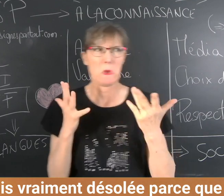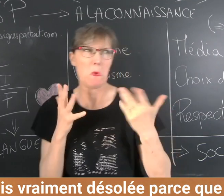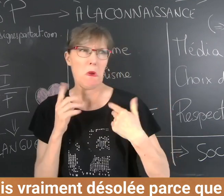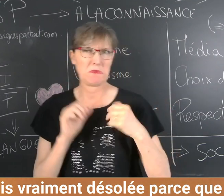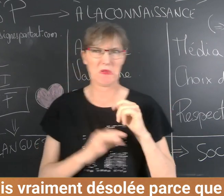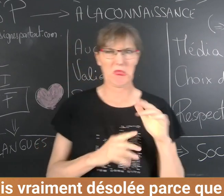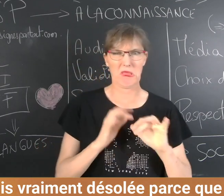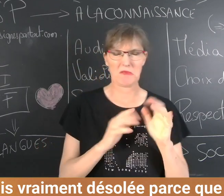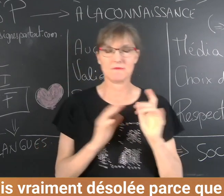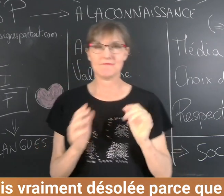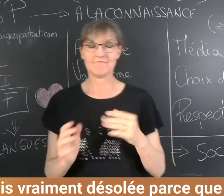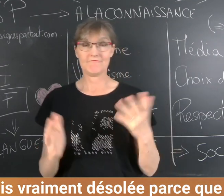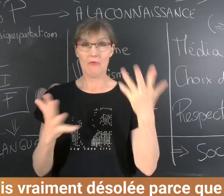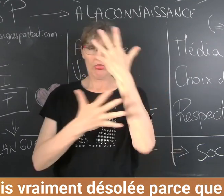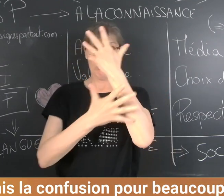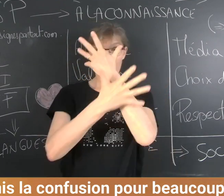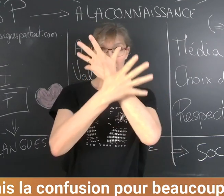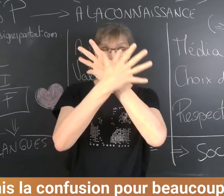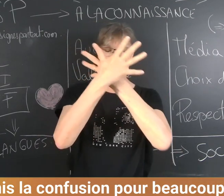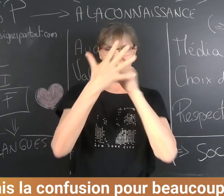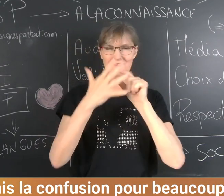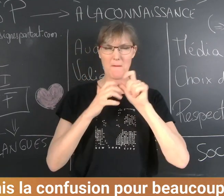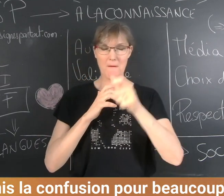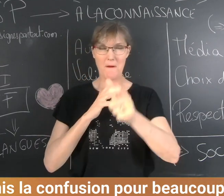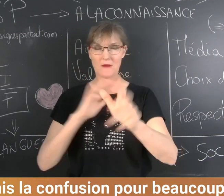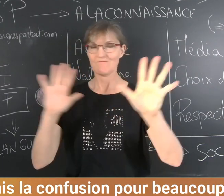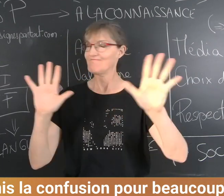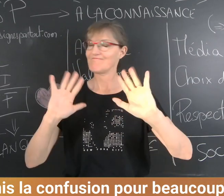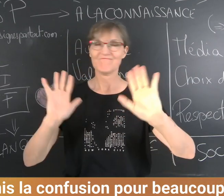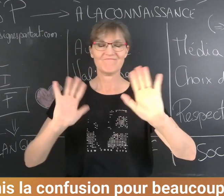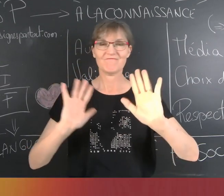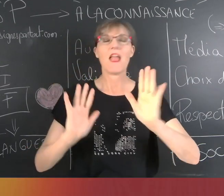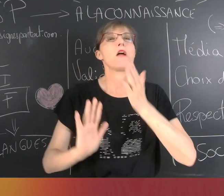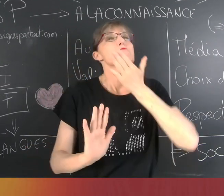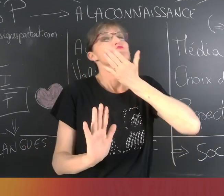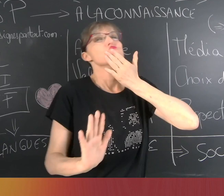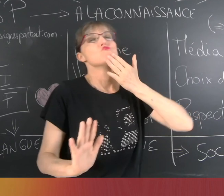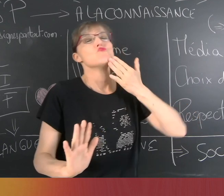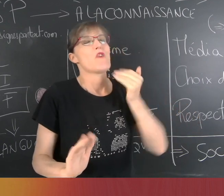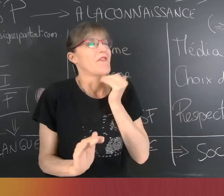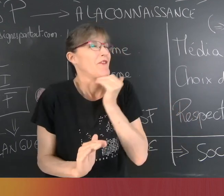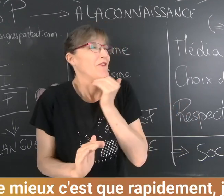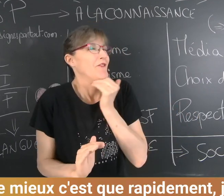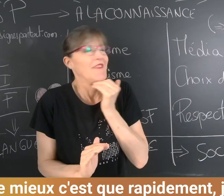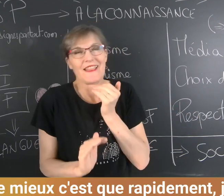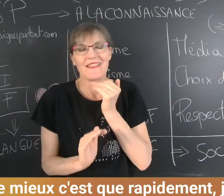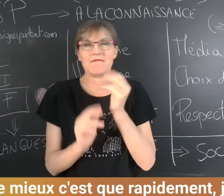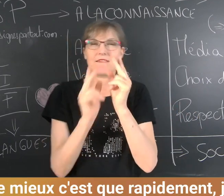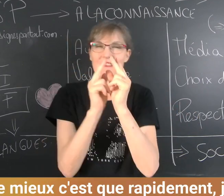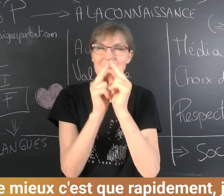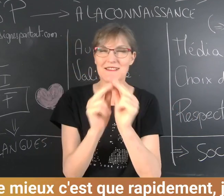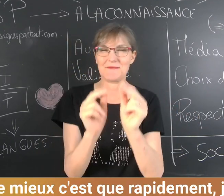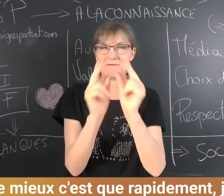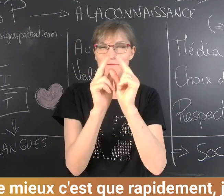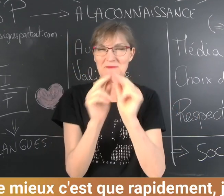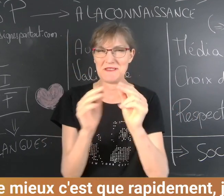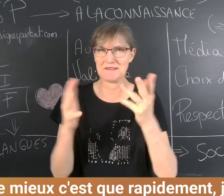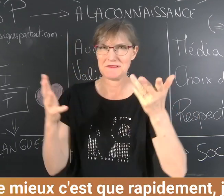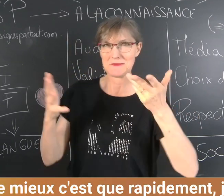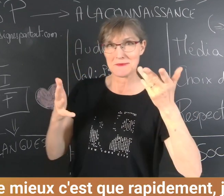désolée parce que ça a mis la confusion pour beaucoup. Alors, le mieux, c'est que rapidement, je